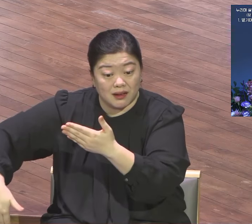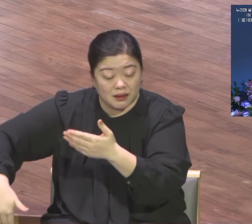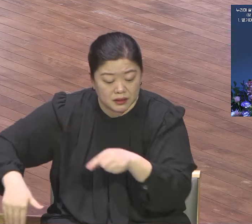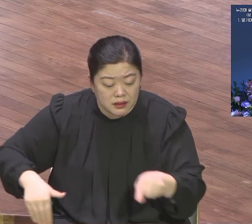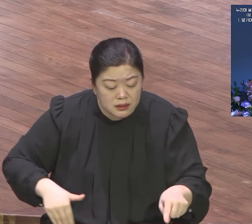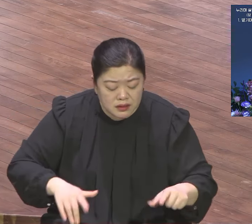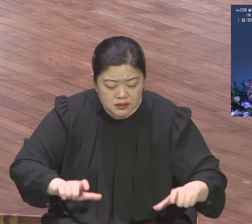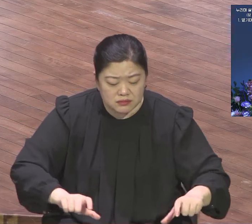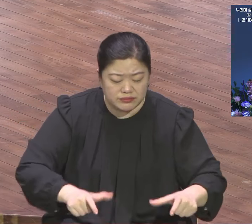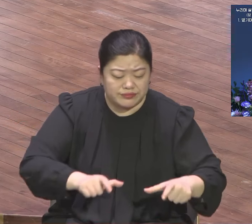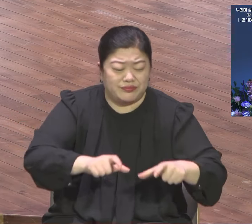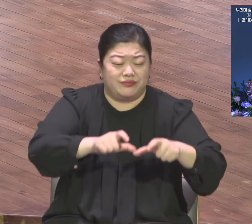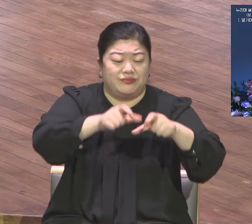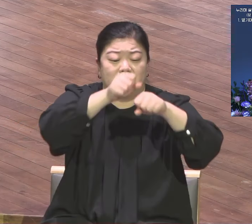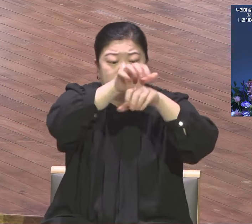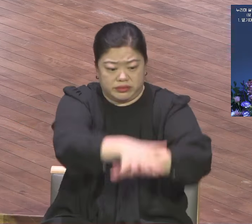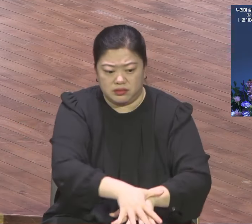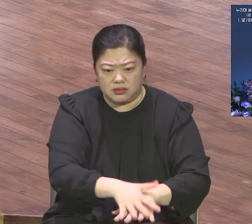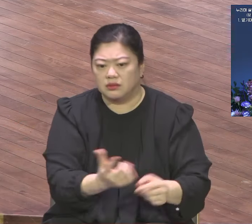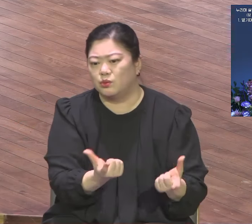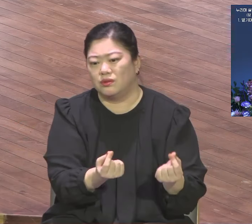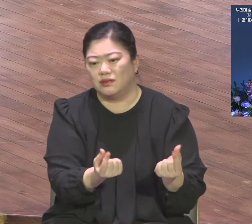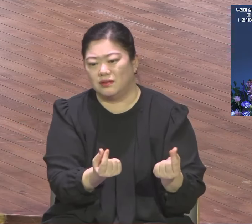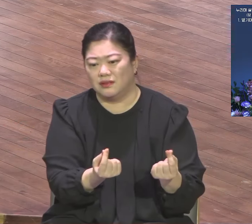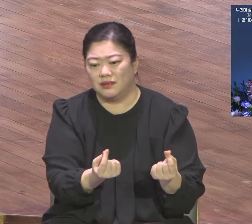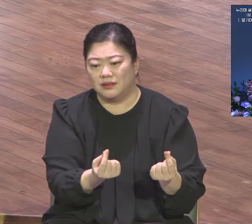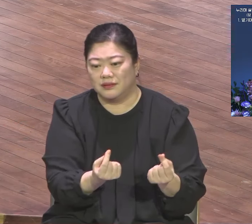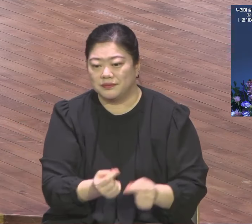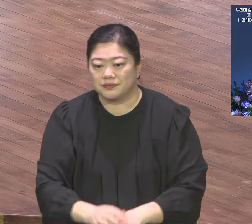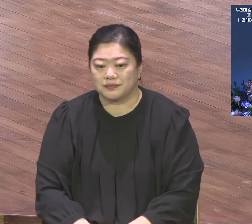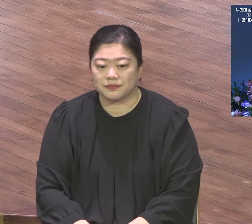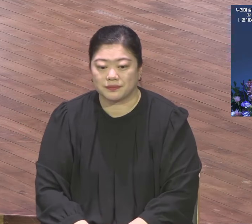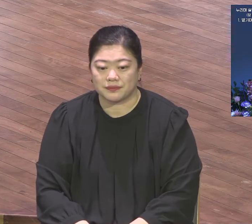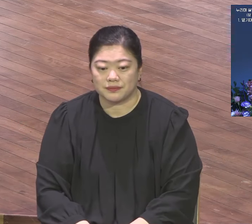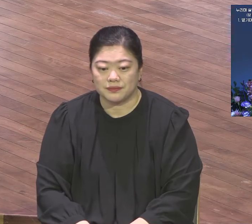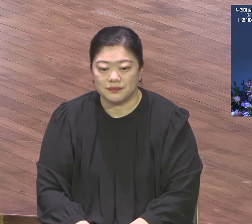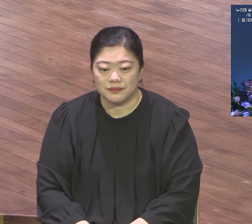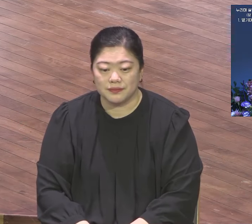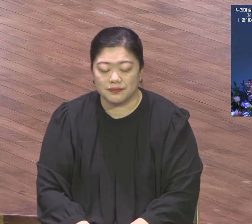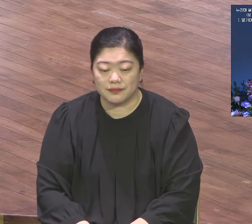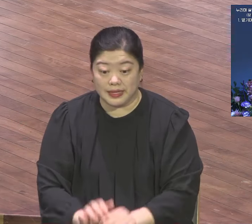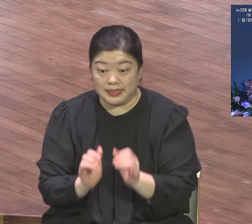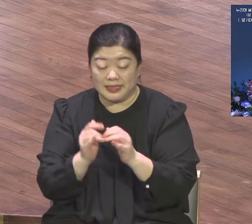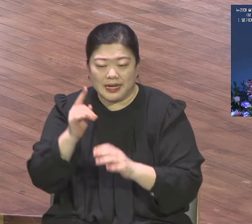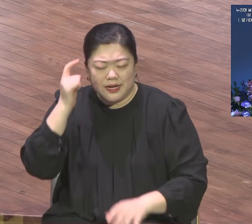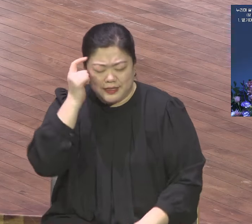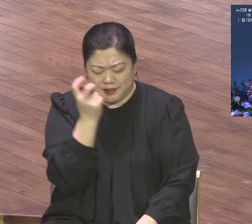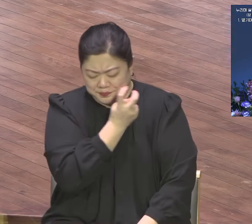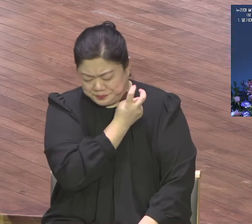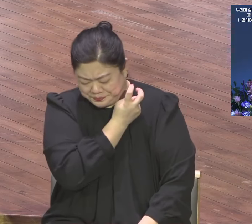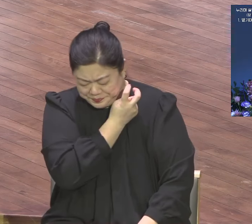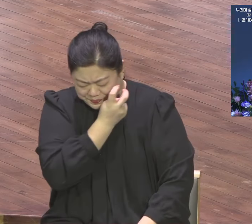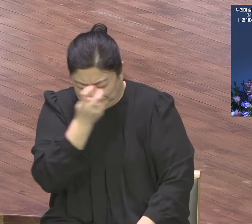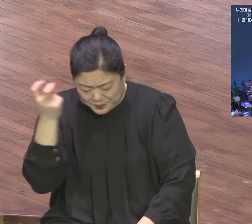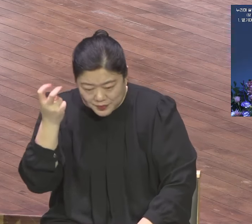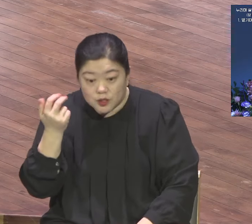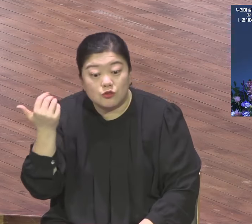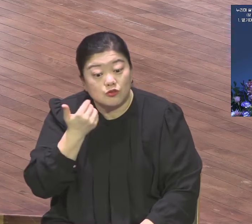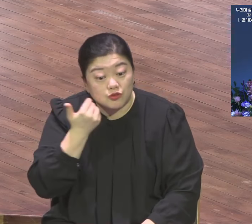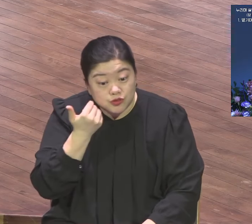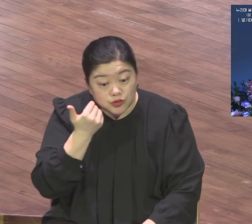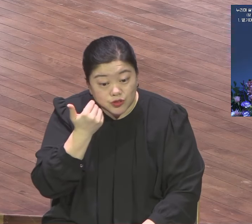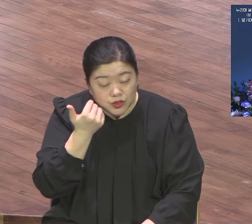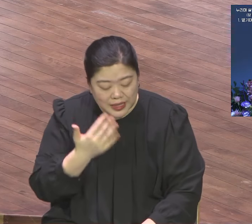바벨탑이요. 헛것이요. 다 무너집니다. 가장 지혜로운 사람은요, 모든 것을